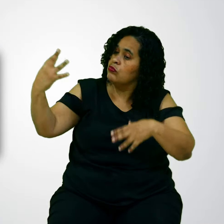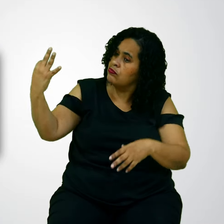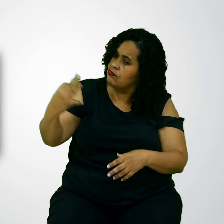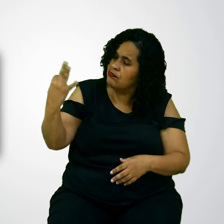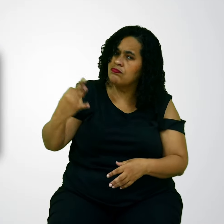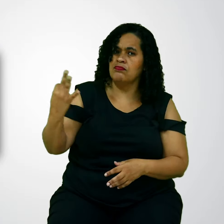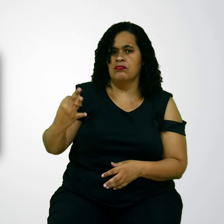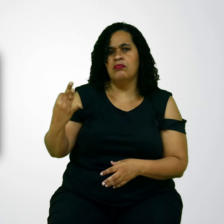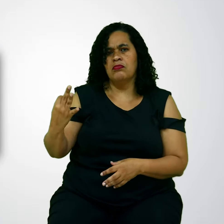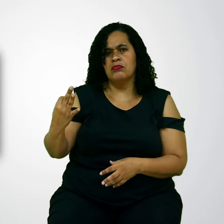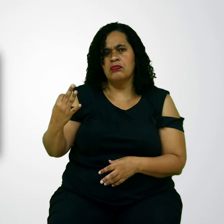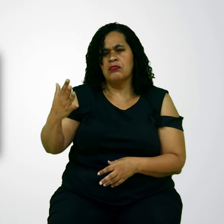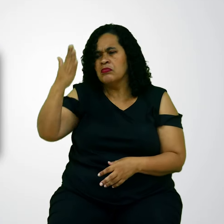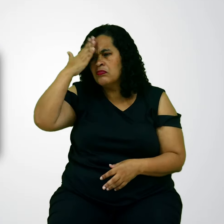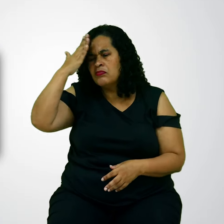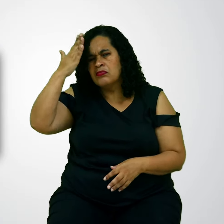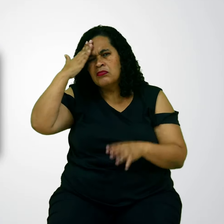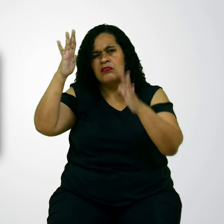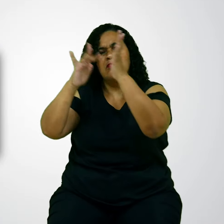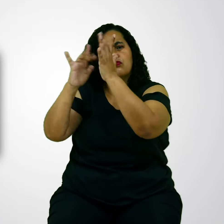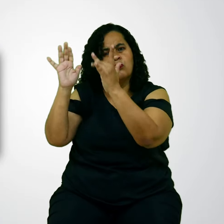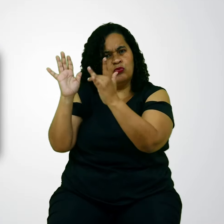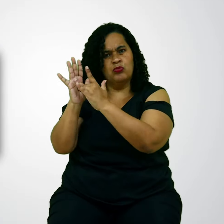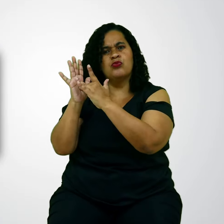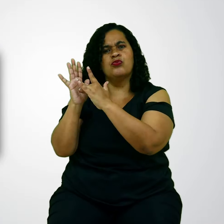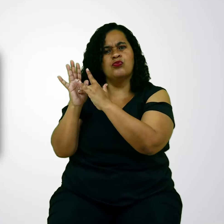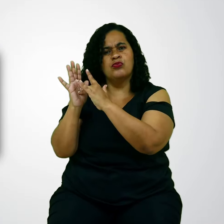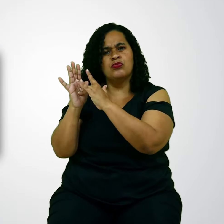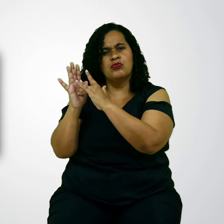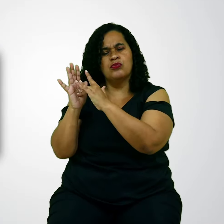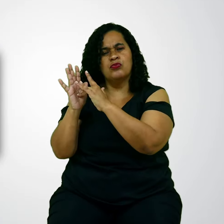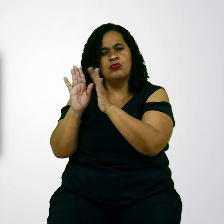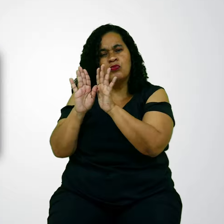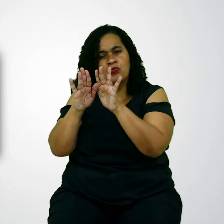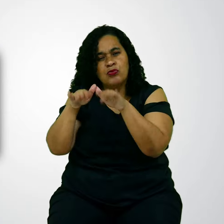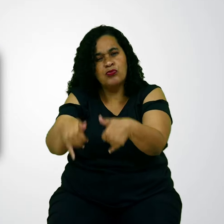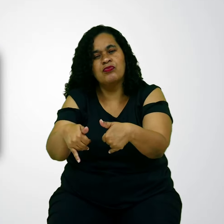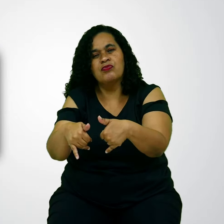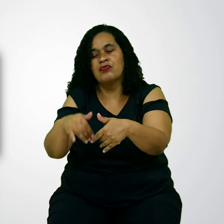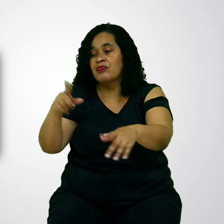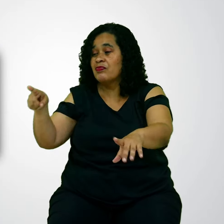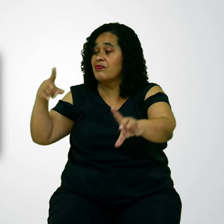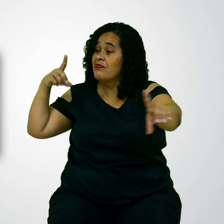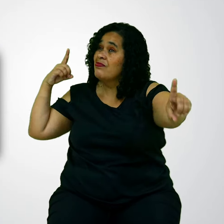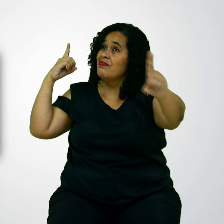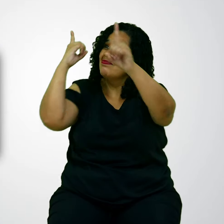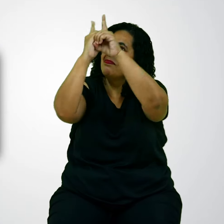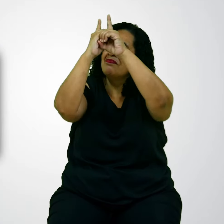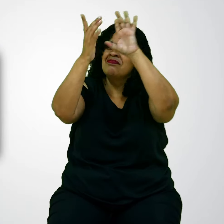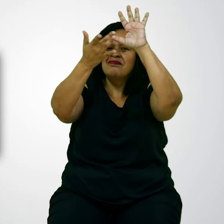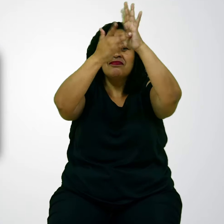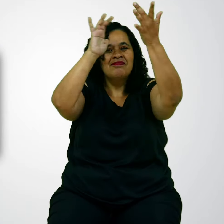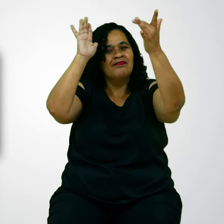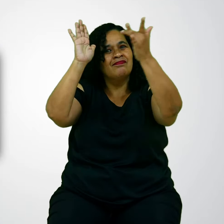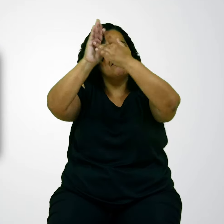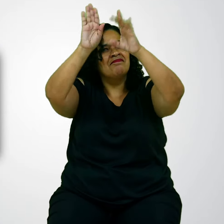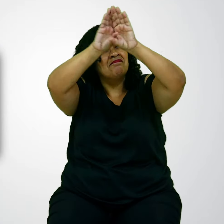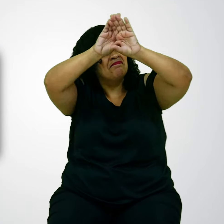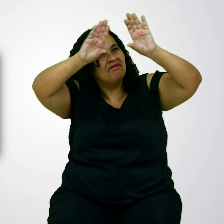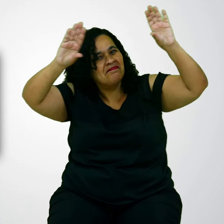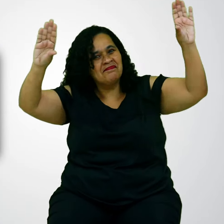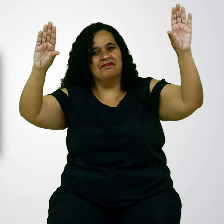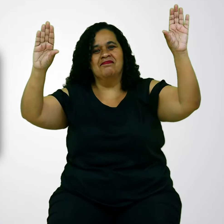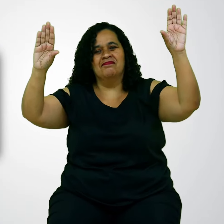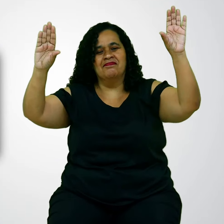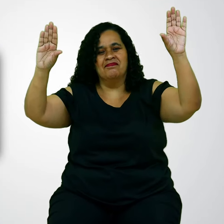né? E no final da sua história, vai ter um encontro com Ele. Se você não tiver firmado,